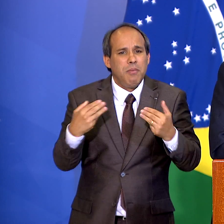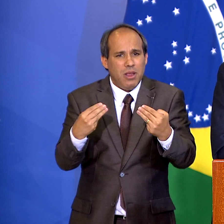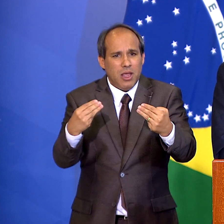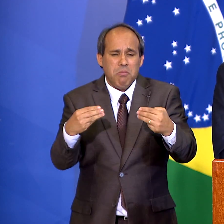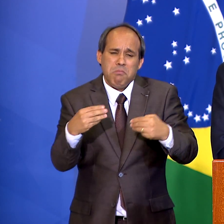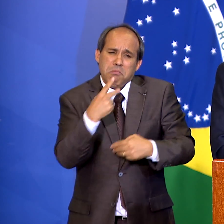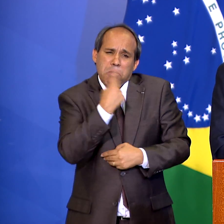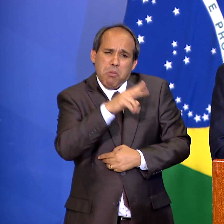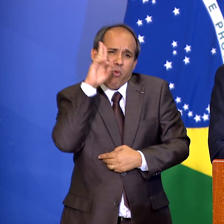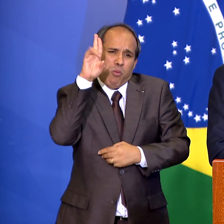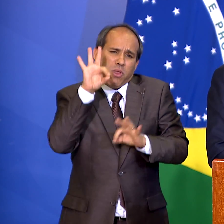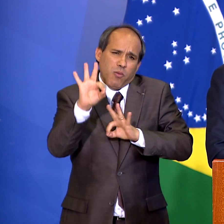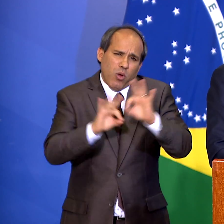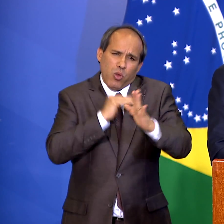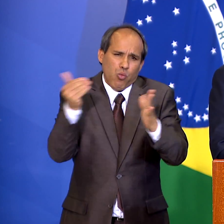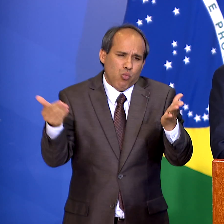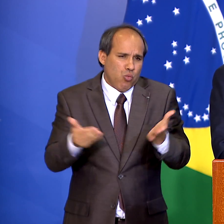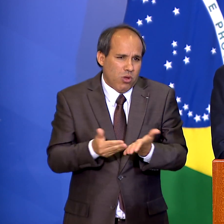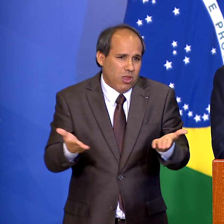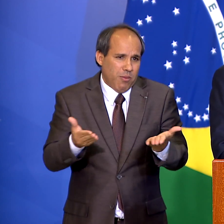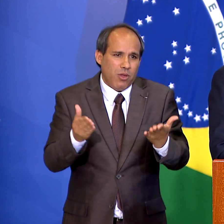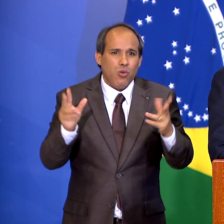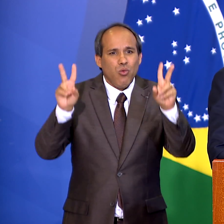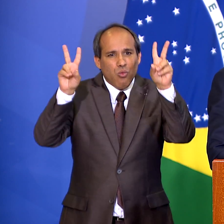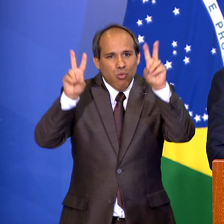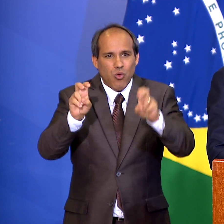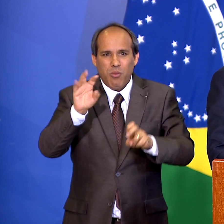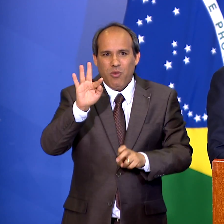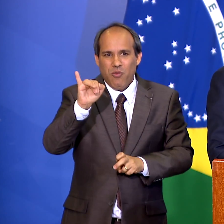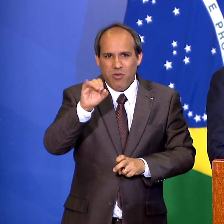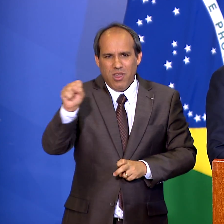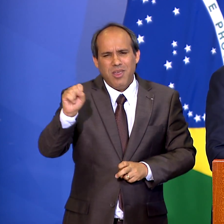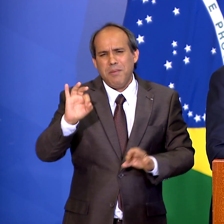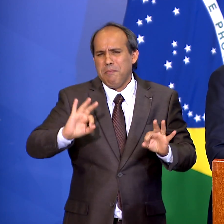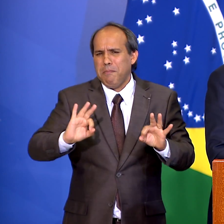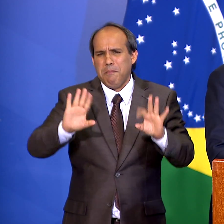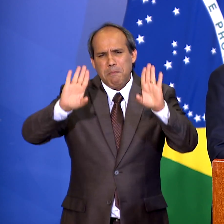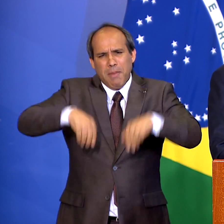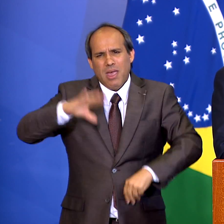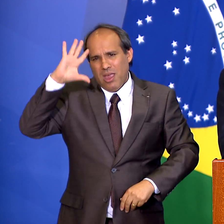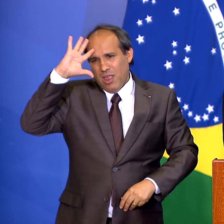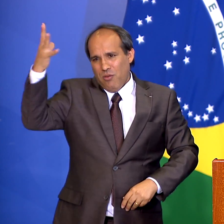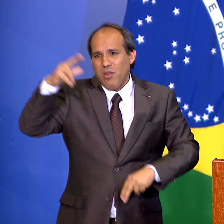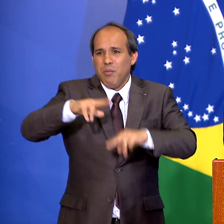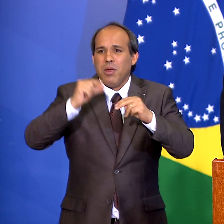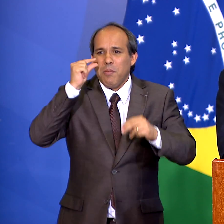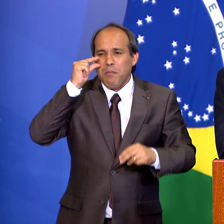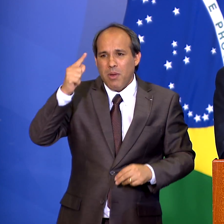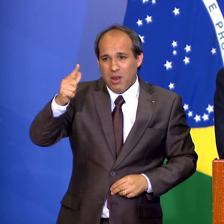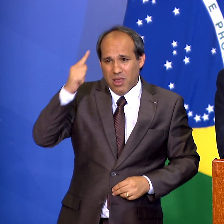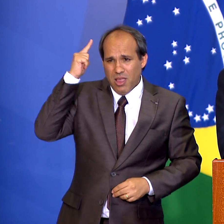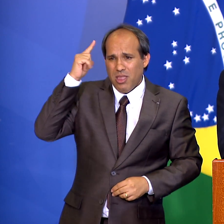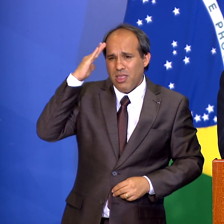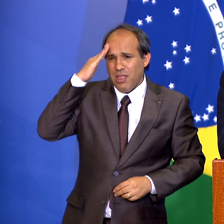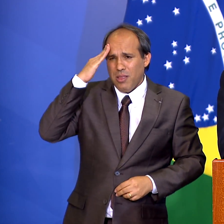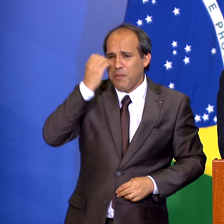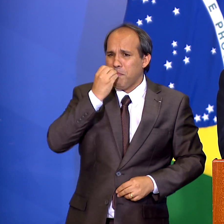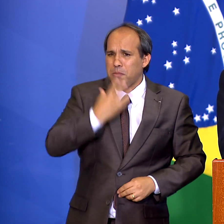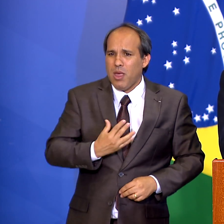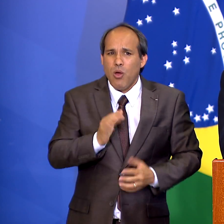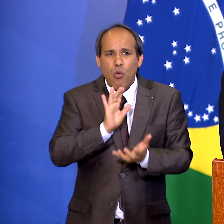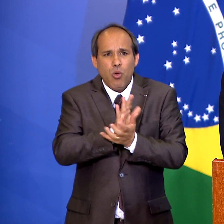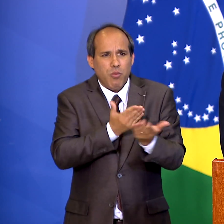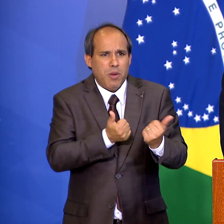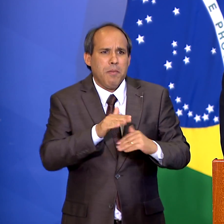seu ministério. Então, essa questão do FIES também foi muito bem resolvida pelo Paulo Guedes e pelo Milton. E a garotada,